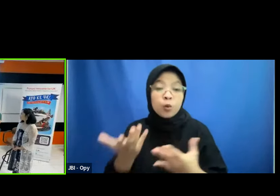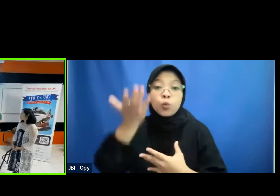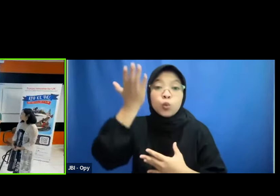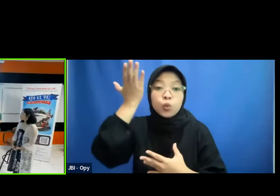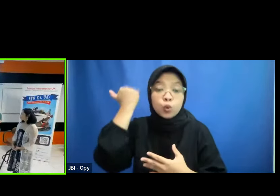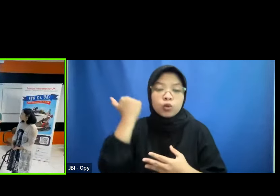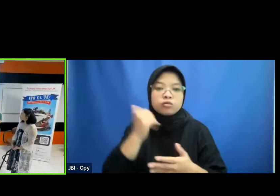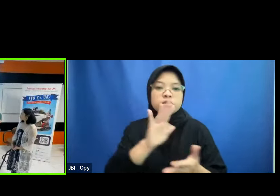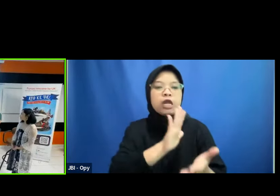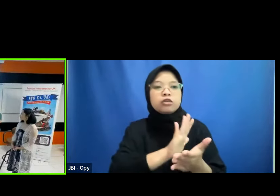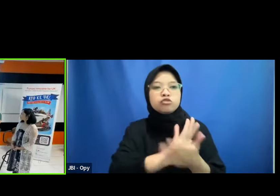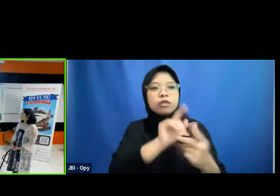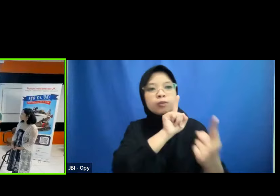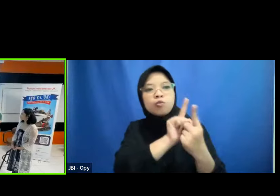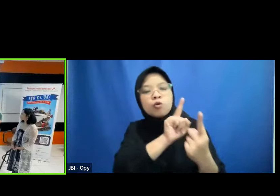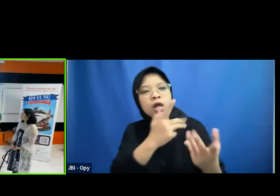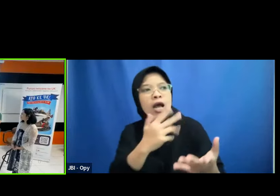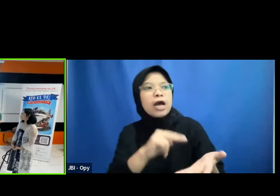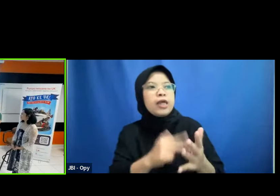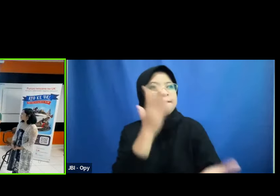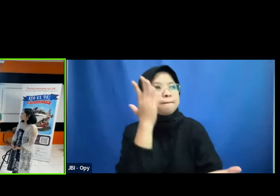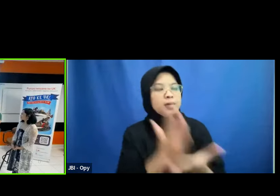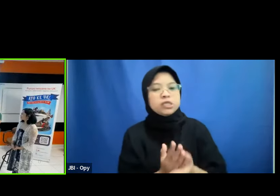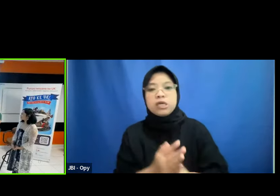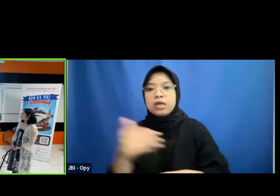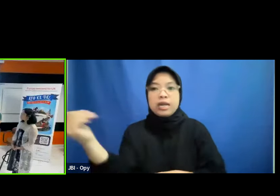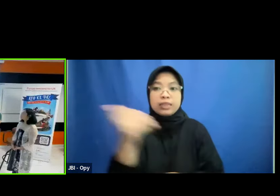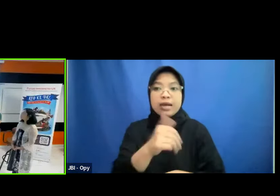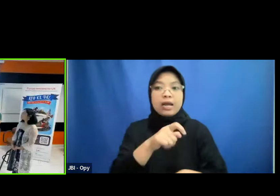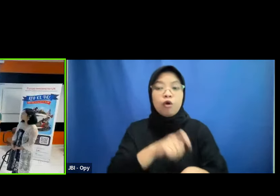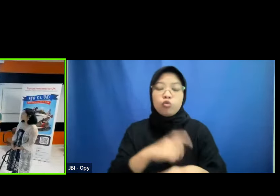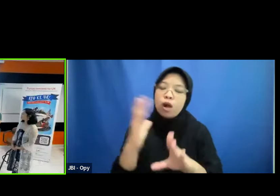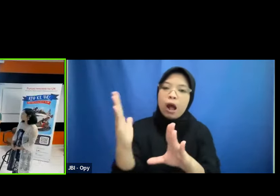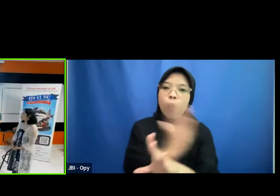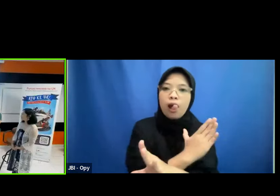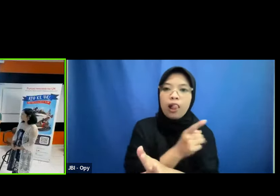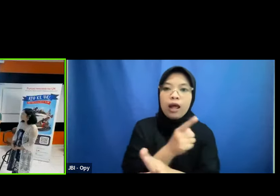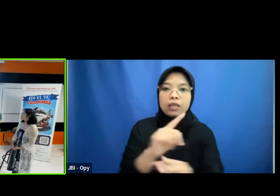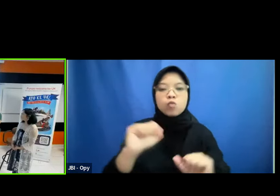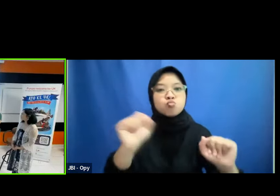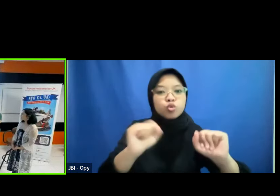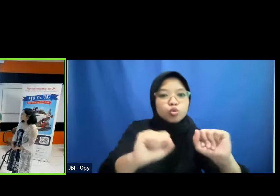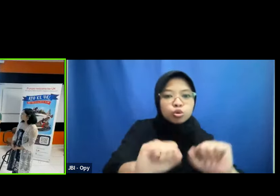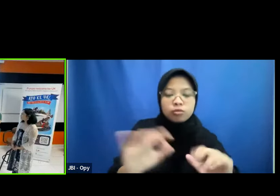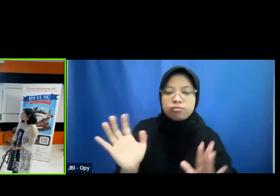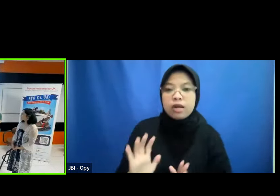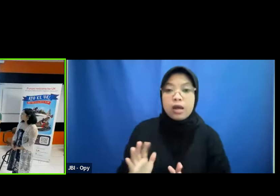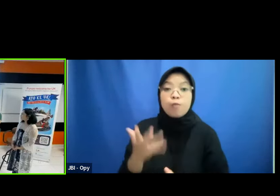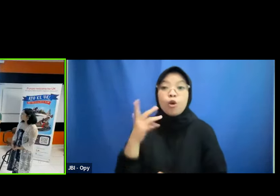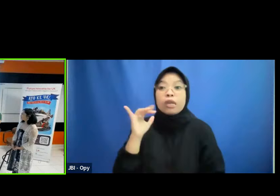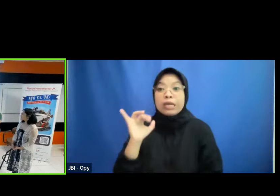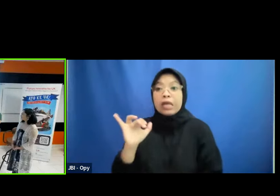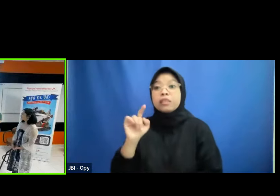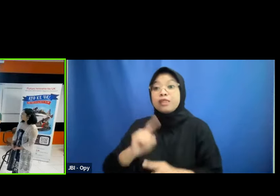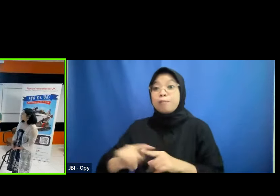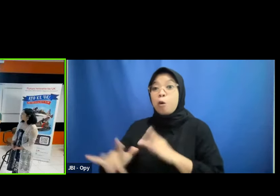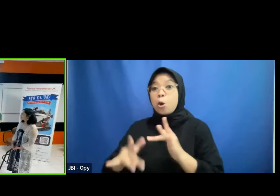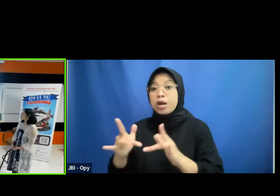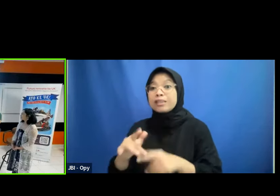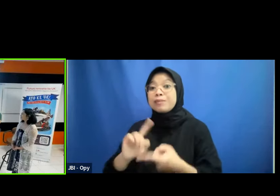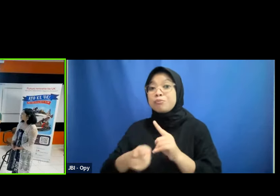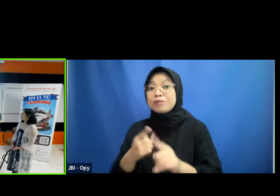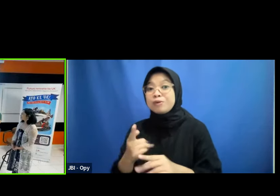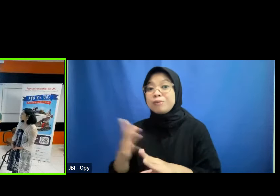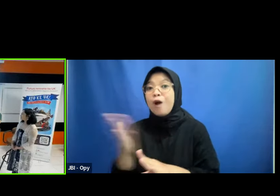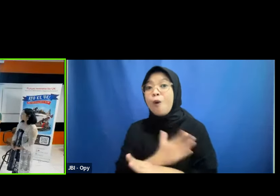offline saya mastiin datang lebih awal jadi enggak buru-buru ya walaupun online teman-teman juga lebih